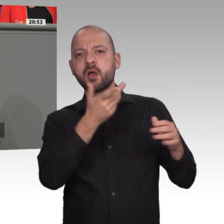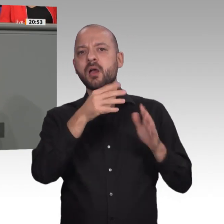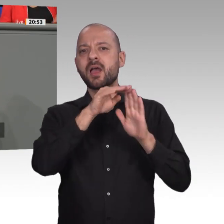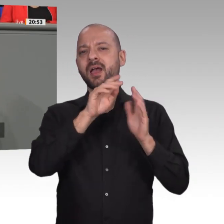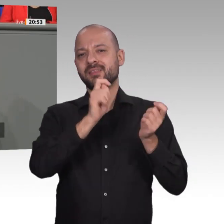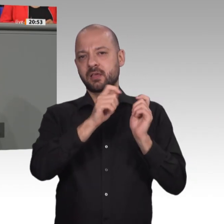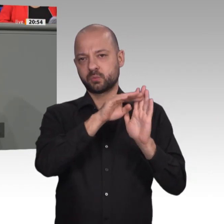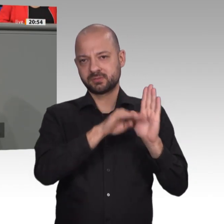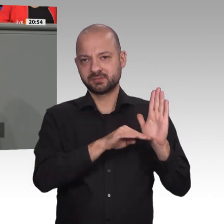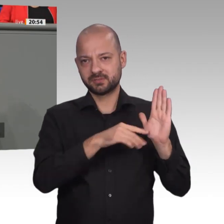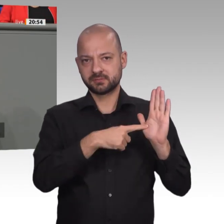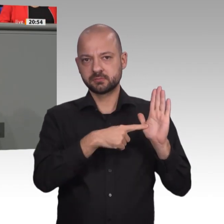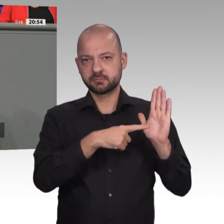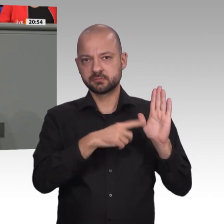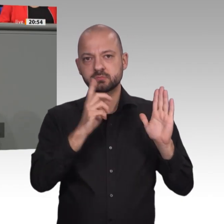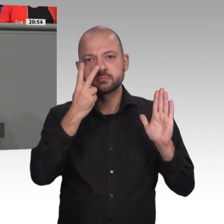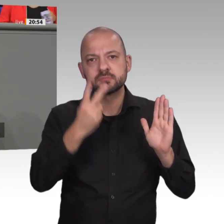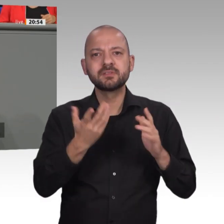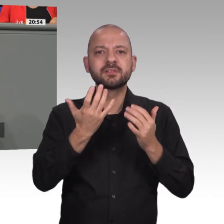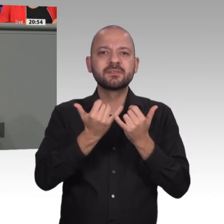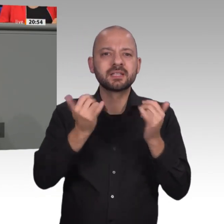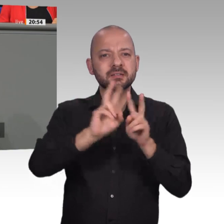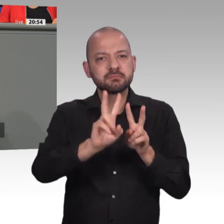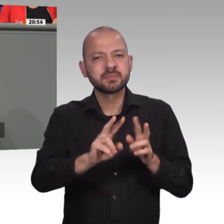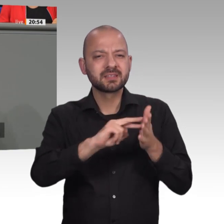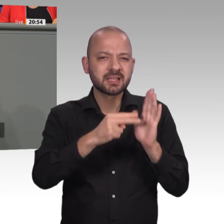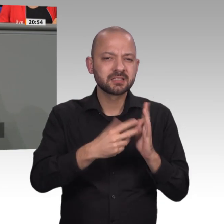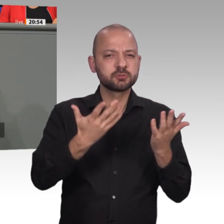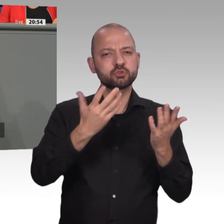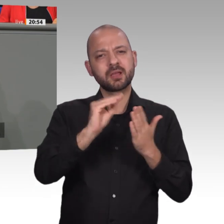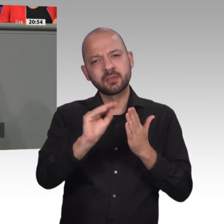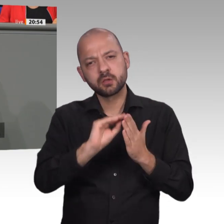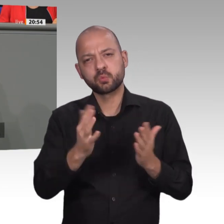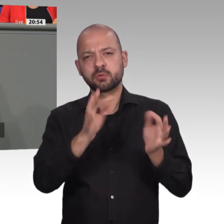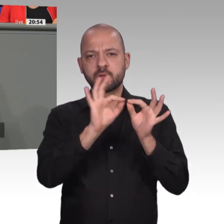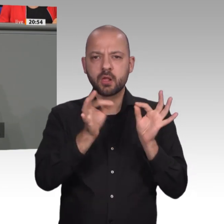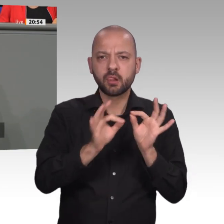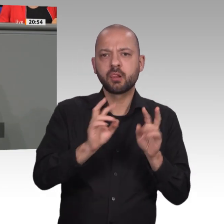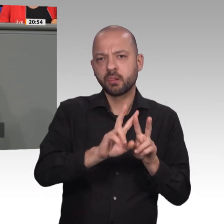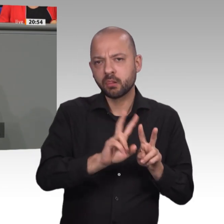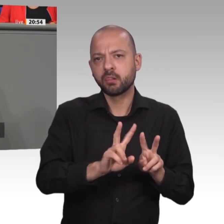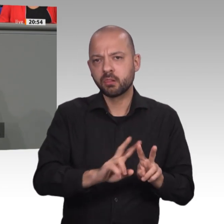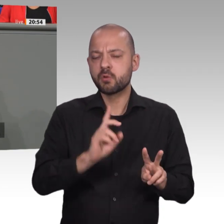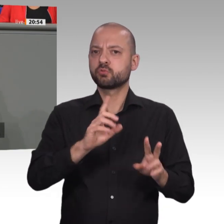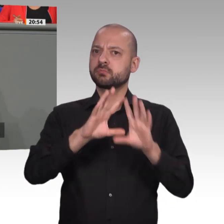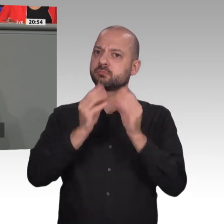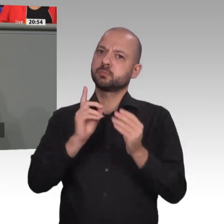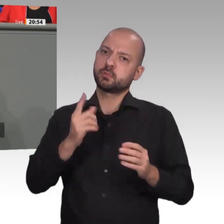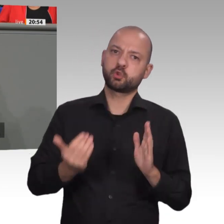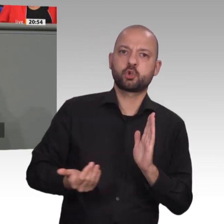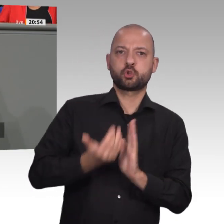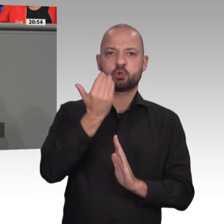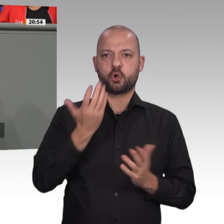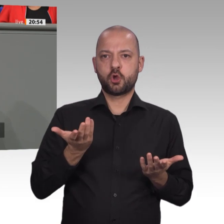kann, haben wir hier mit einem Änderungsantrag eine Änderung vorgenommen. Denn ab 1. Januar 2020 werden die Fachleistungen